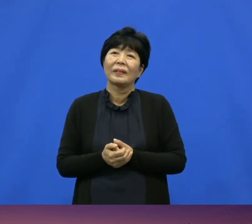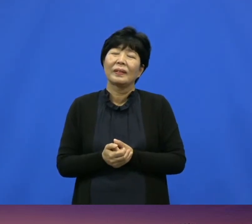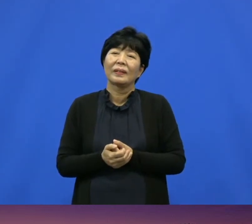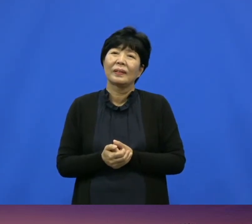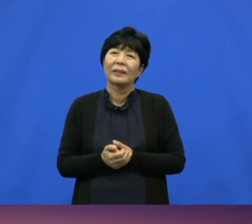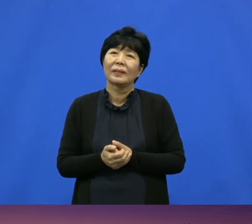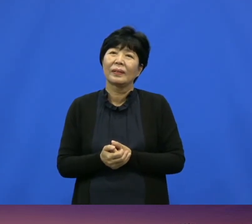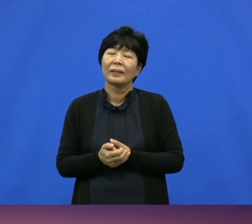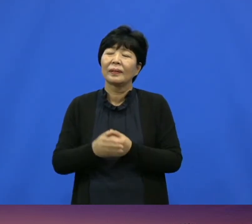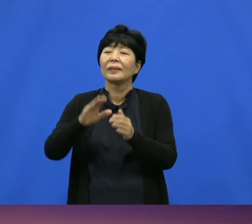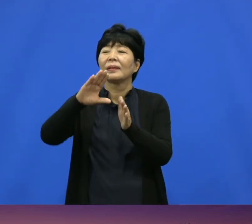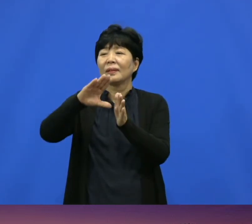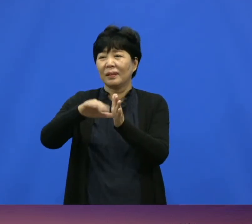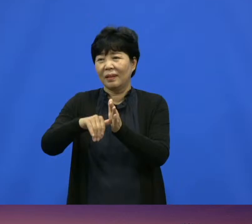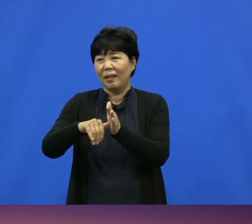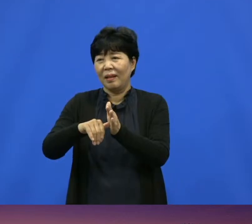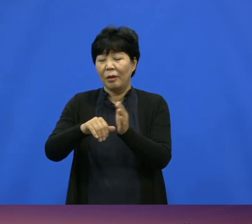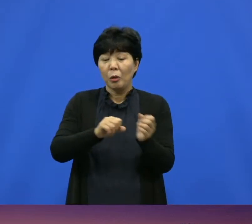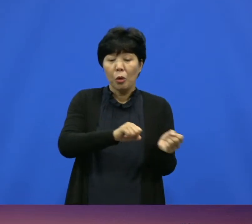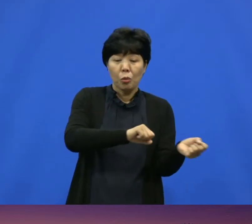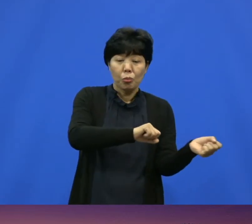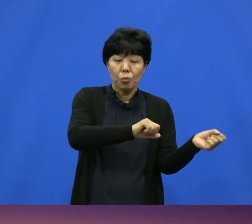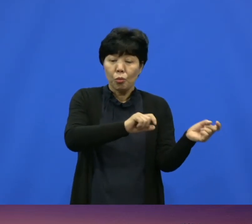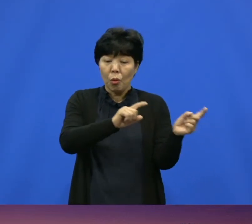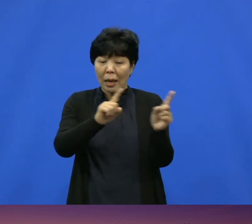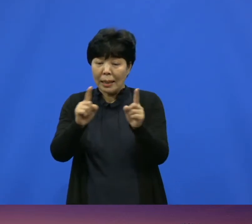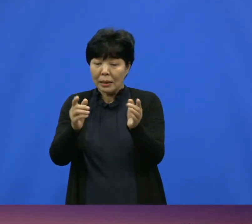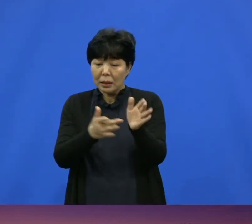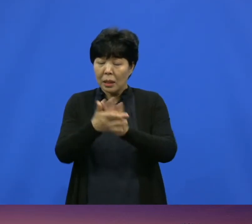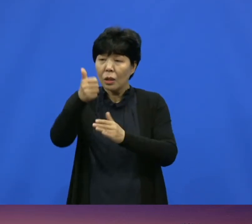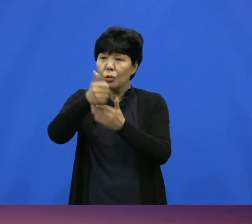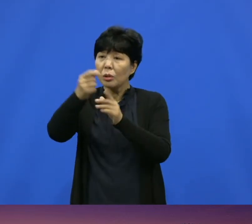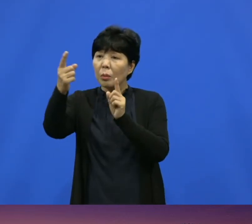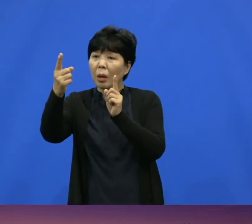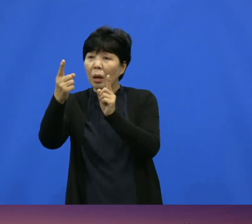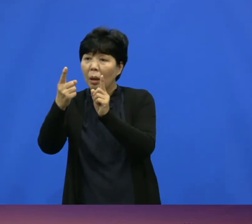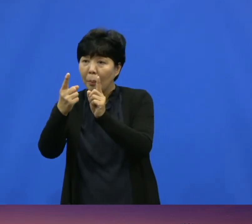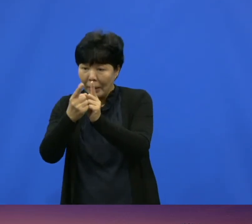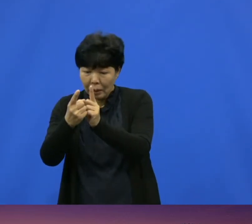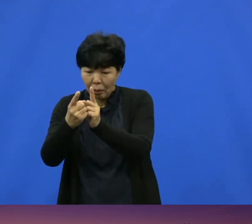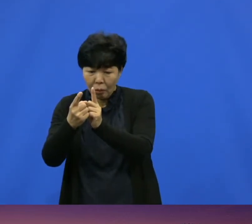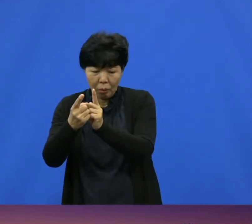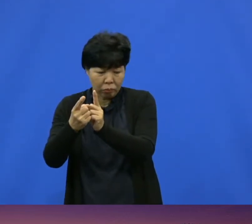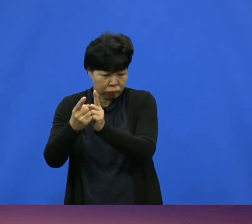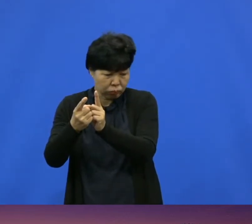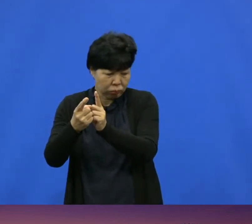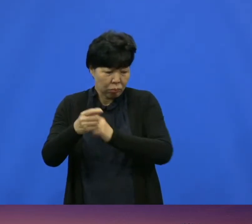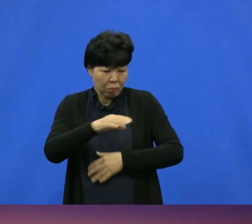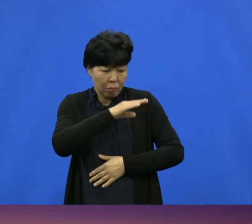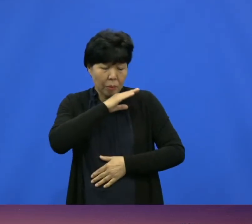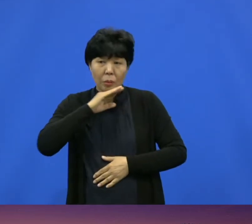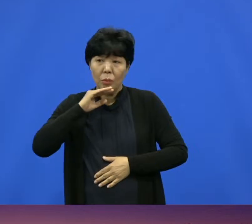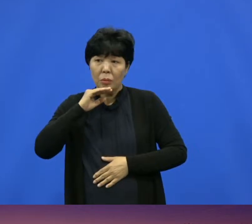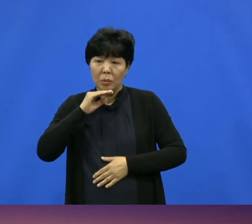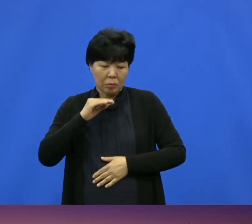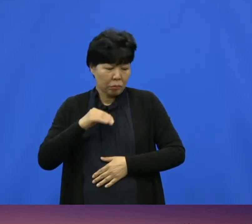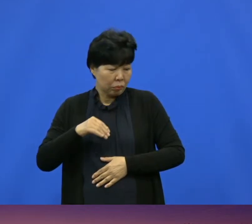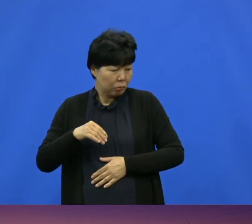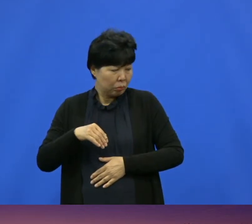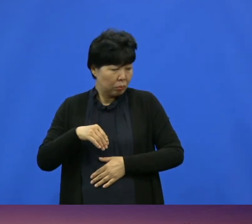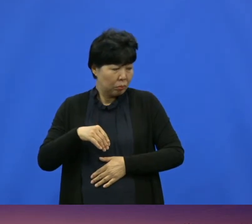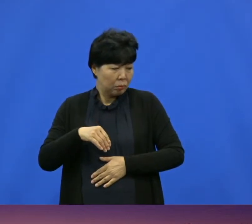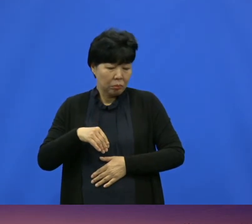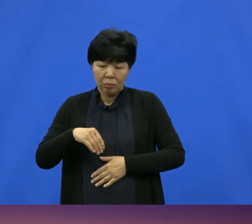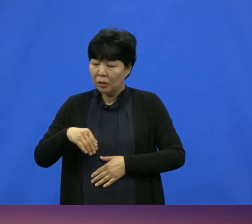그러니까 여러분, 부활하신 주님을 보고도 베드로는 디베레 바닷가로 물고기 잡아가잖아요. 충격을 받았으니까 패닉에